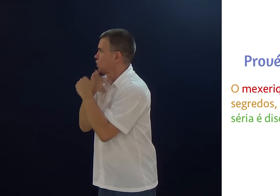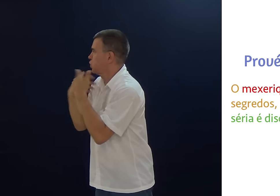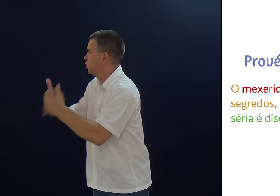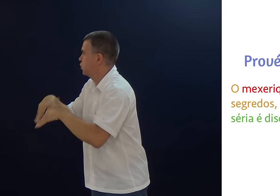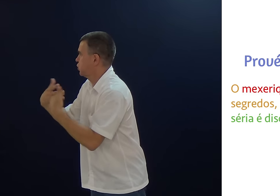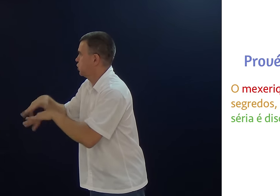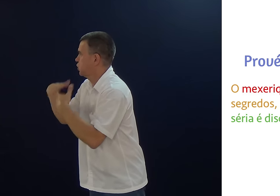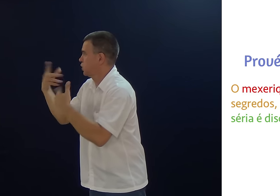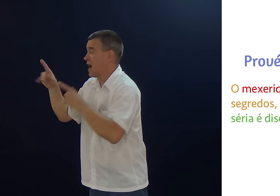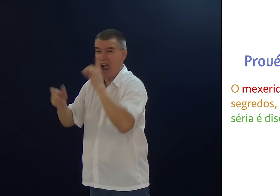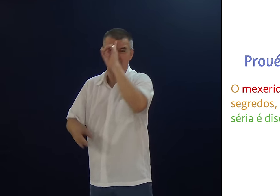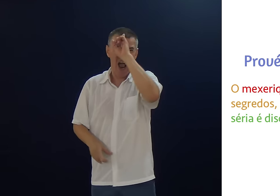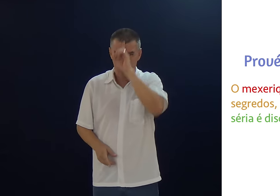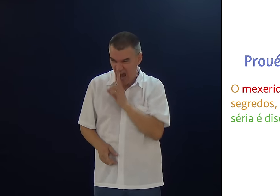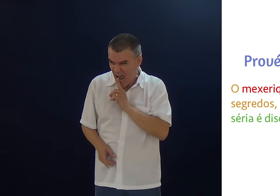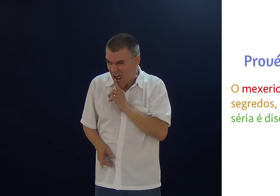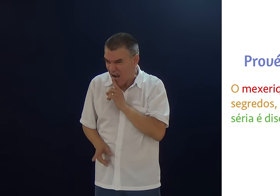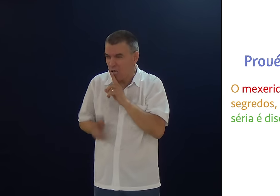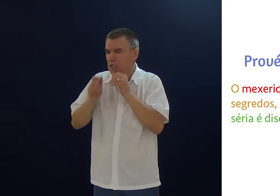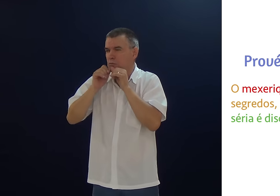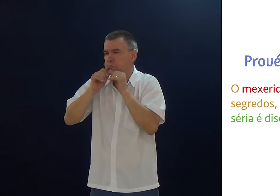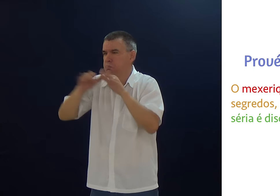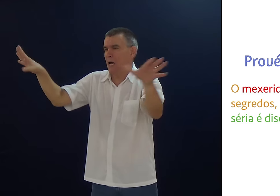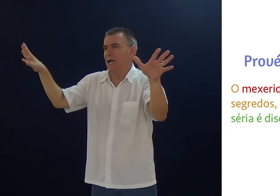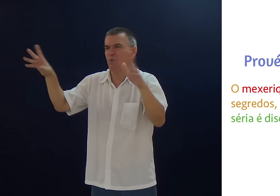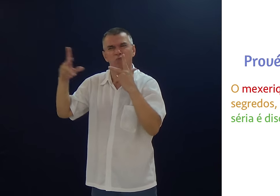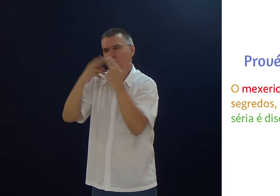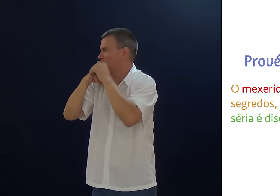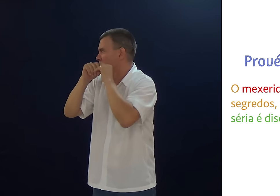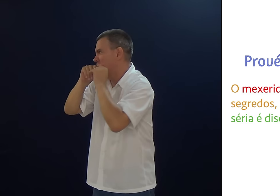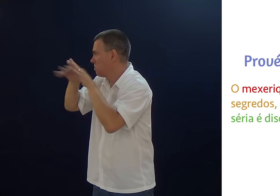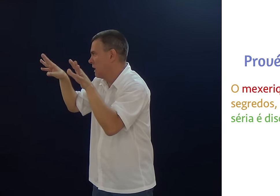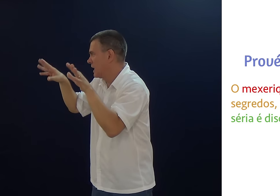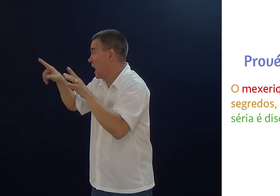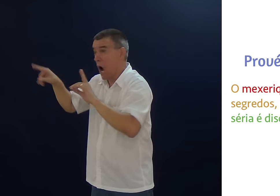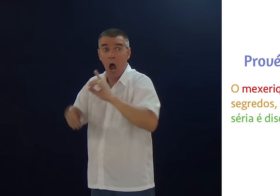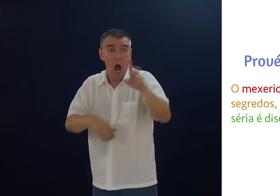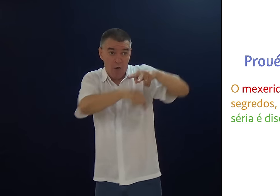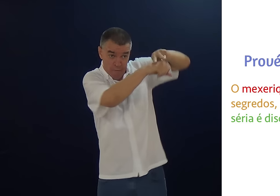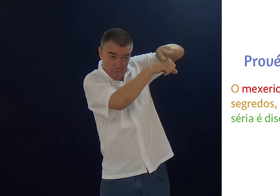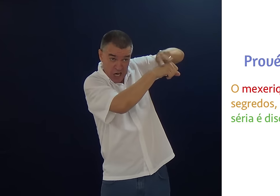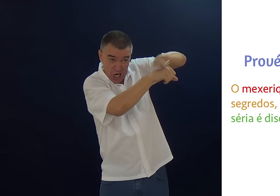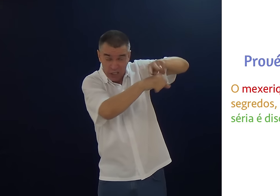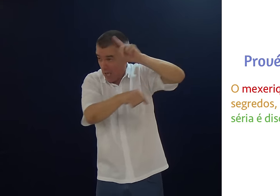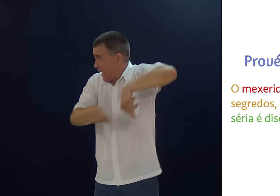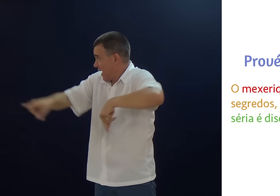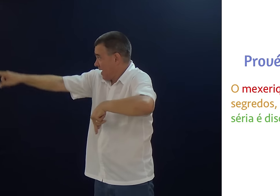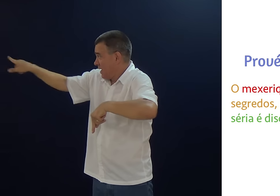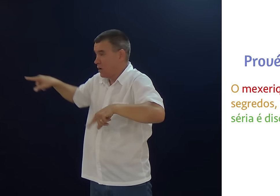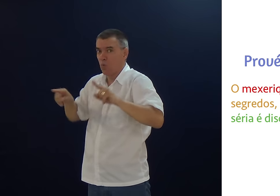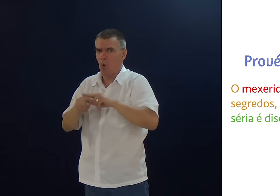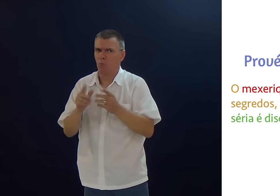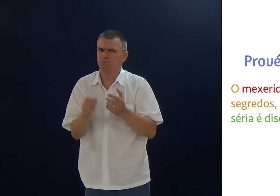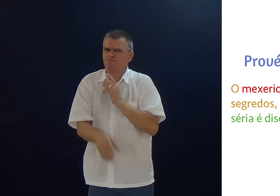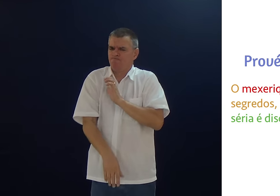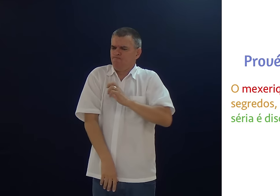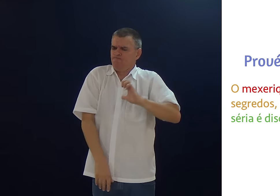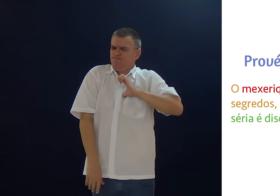mexeriqueiro é o fofoqueiro em amarelo espalha os segredos em verde a